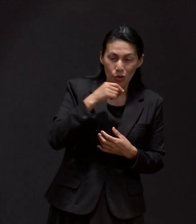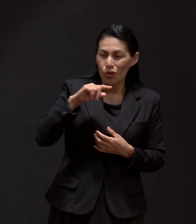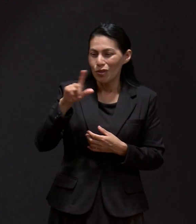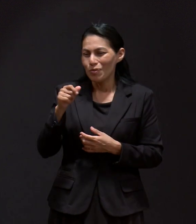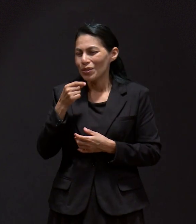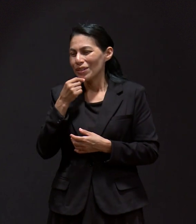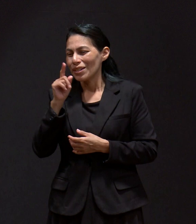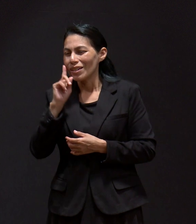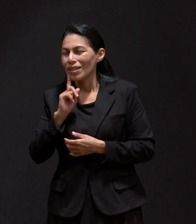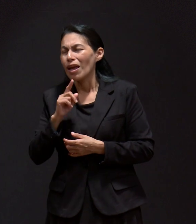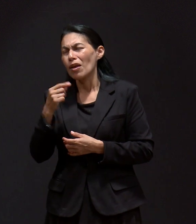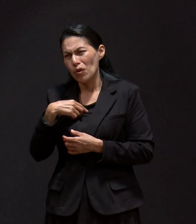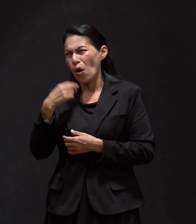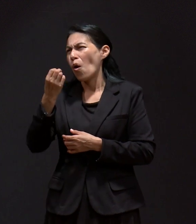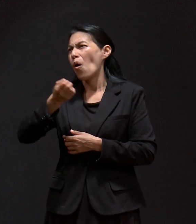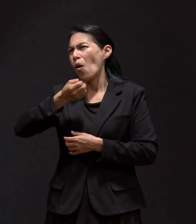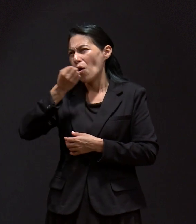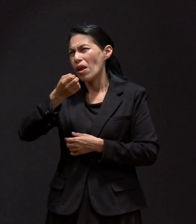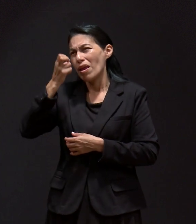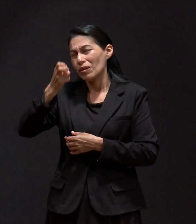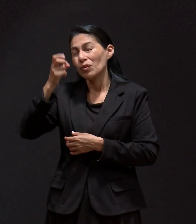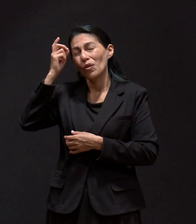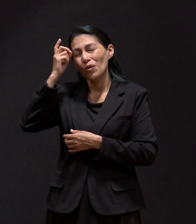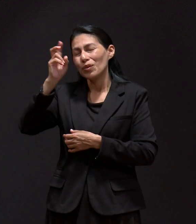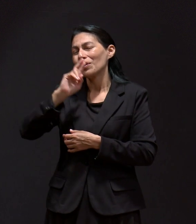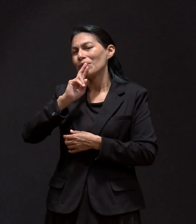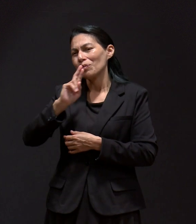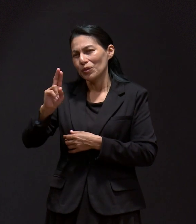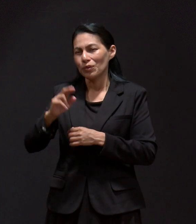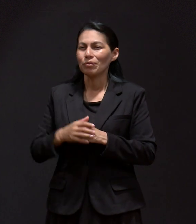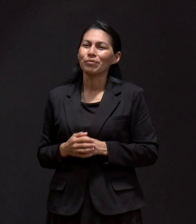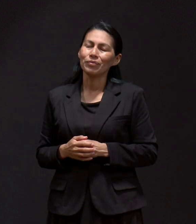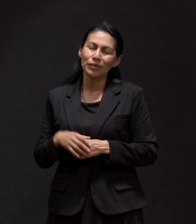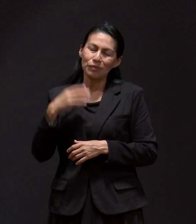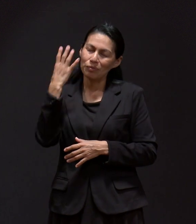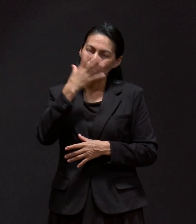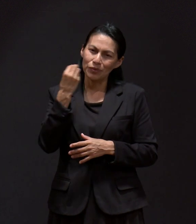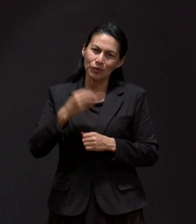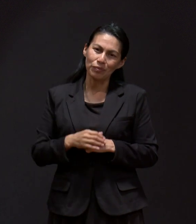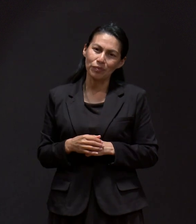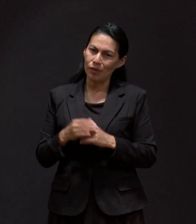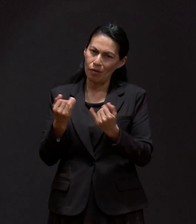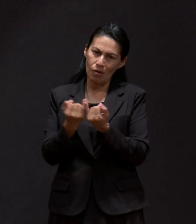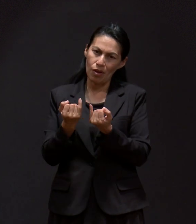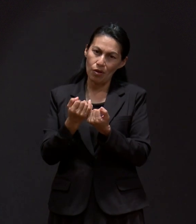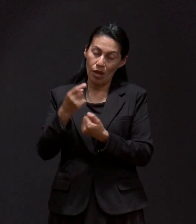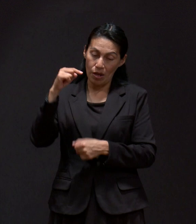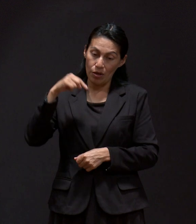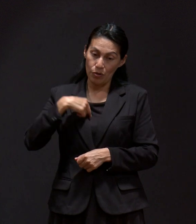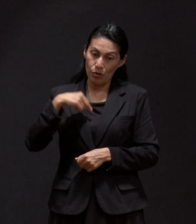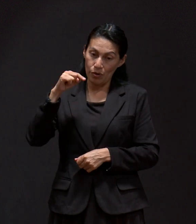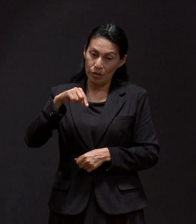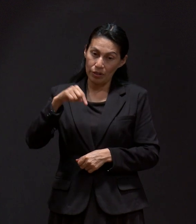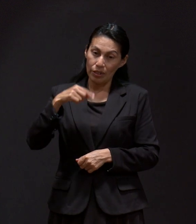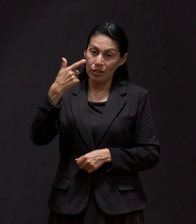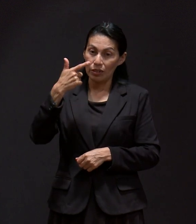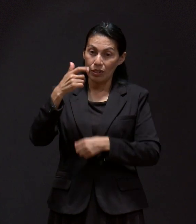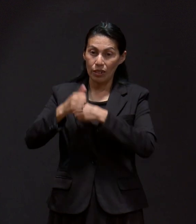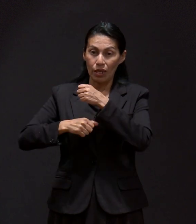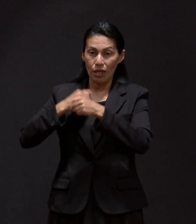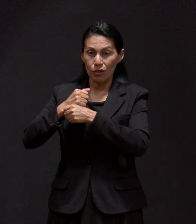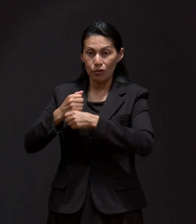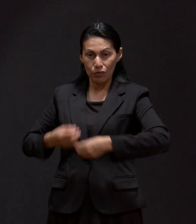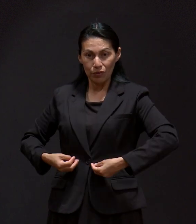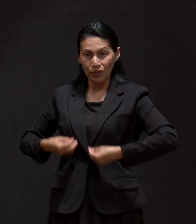queremos le pedí al señor así fue y otra oración que dios me contestó pastor también yo tengo 7 años de